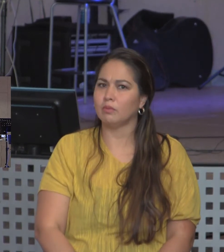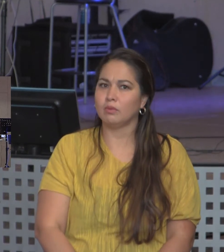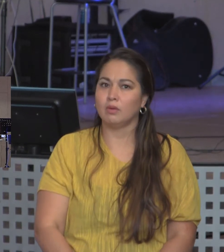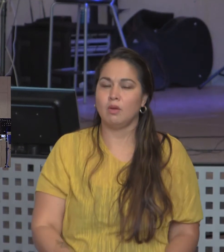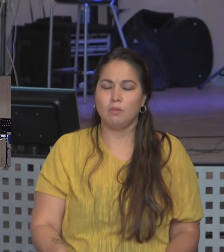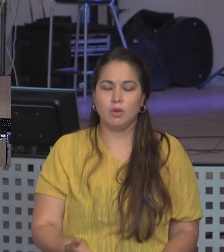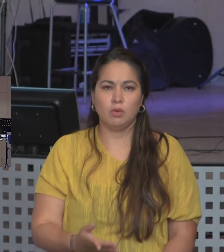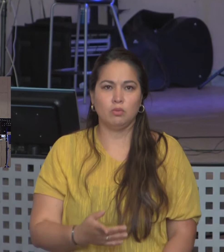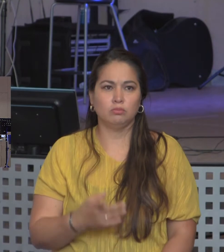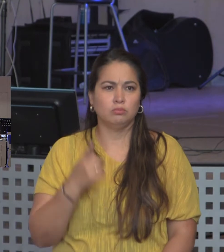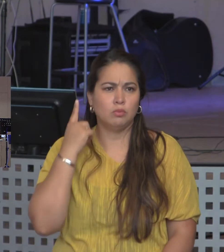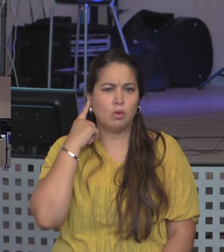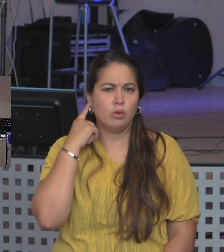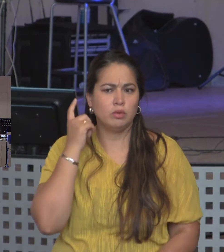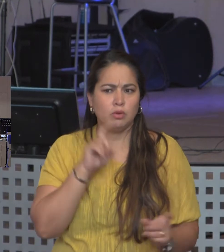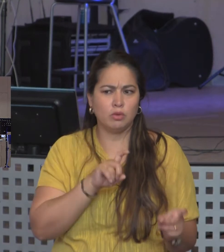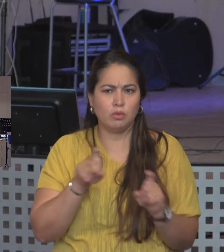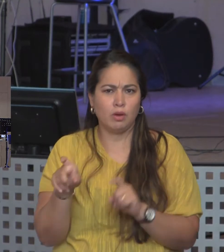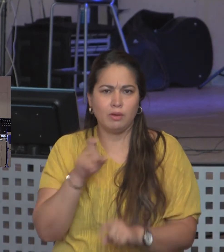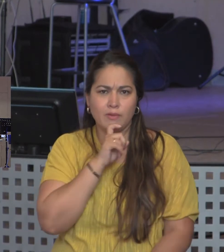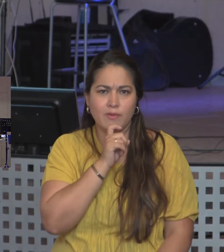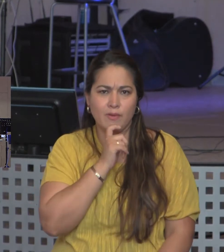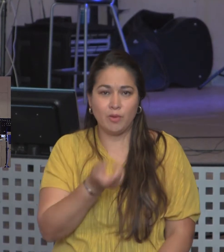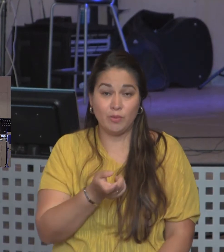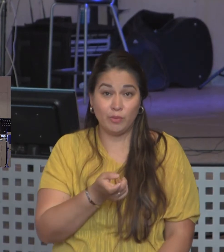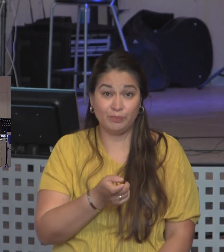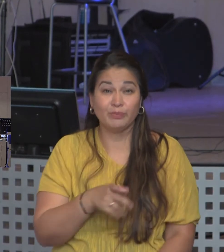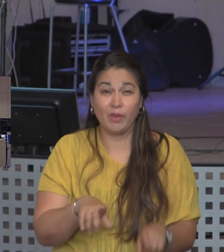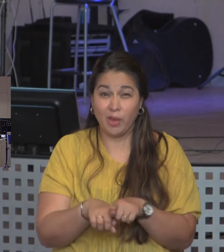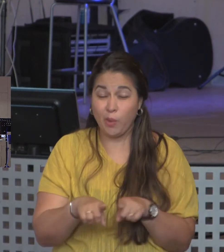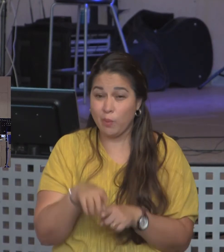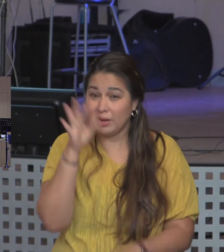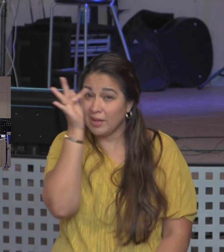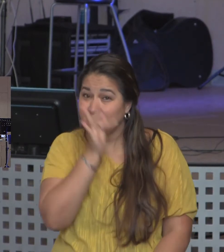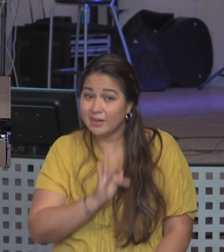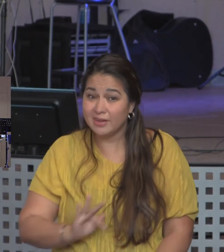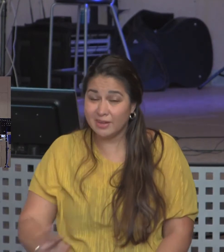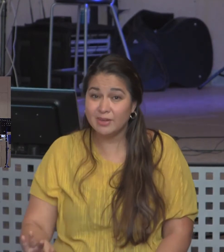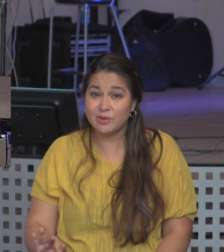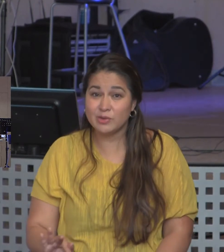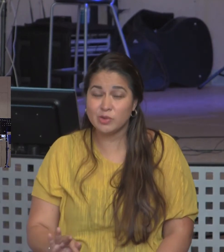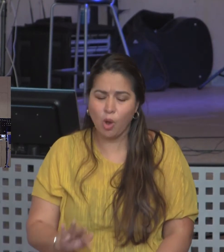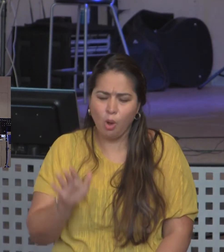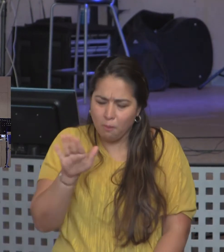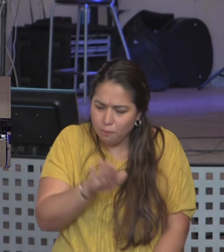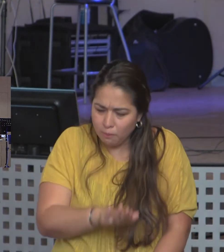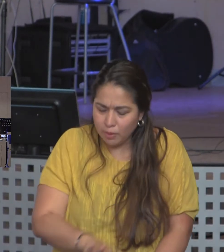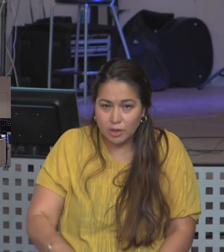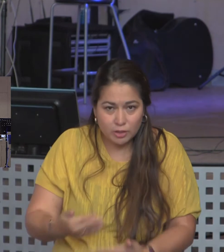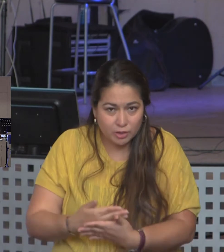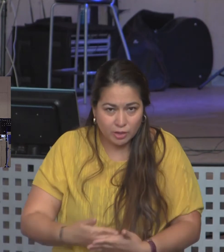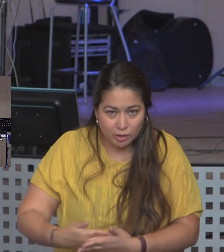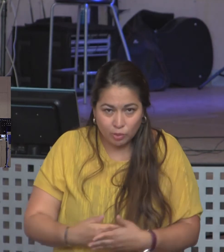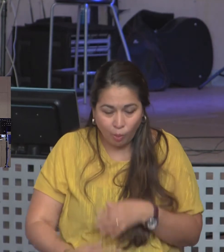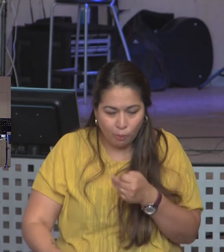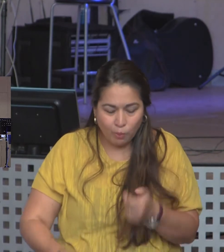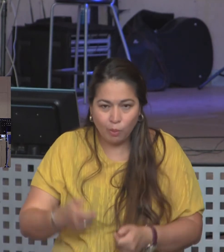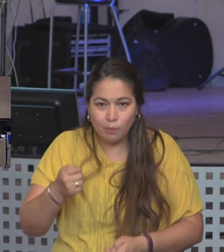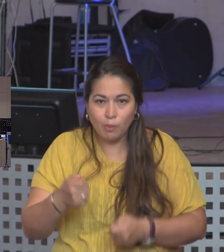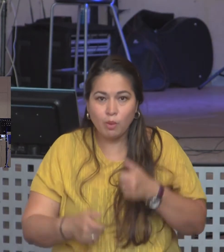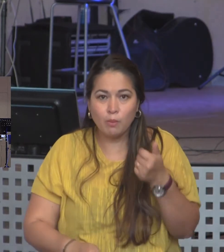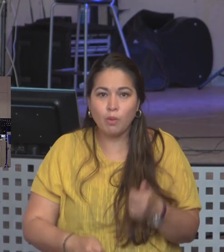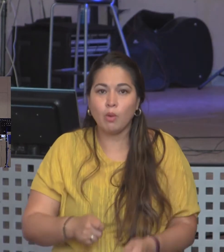En todo, en general, los niños de pequeñitos les educamos el oído. Les decimos